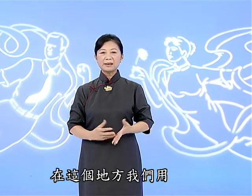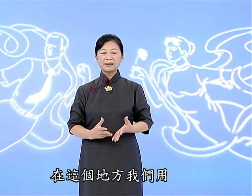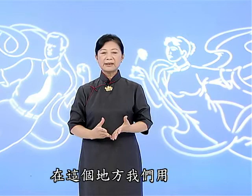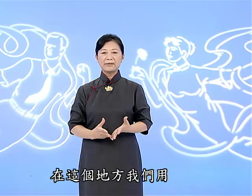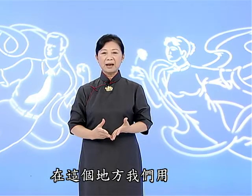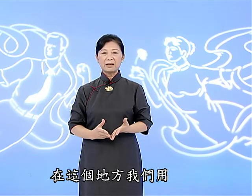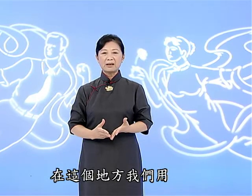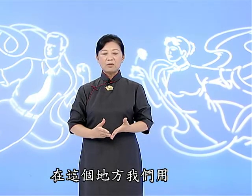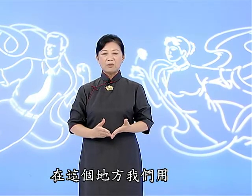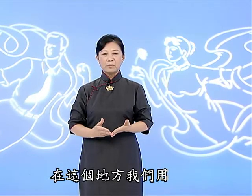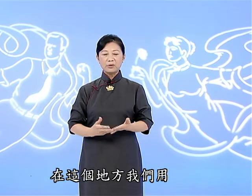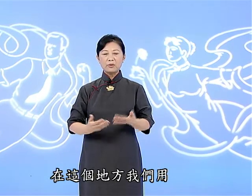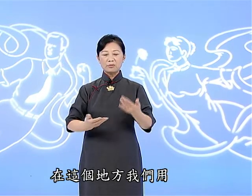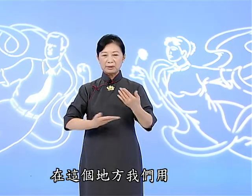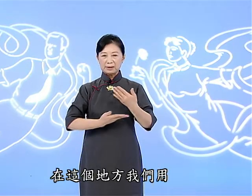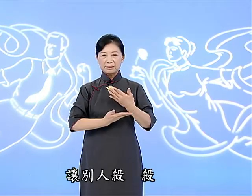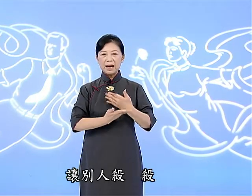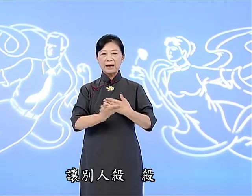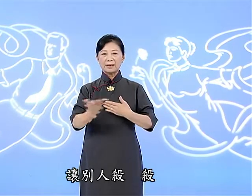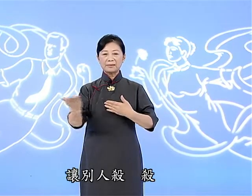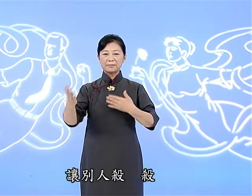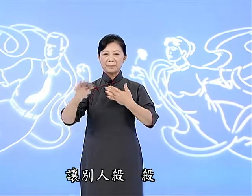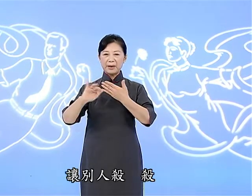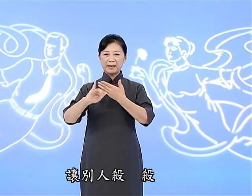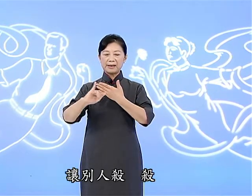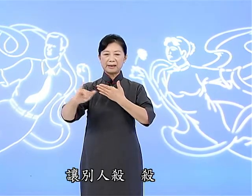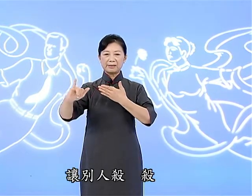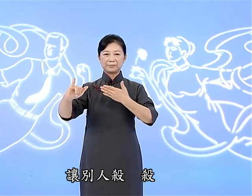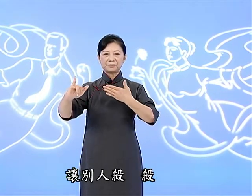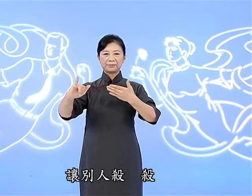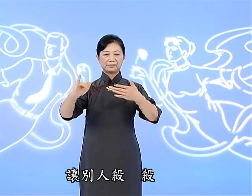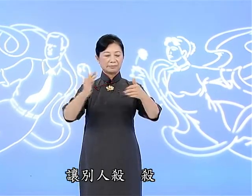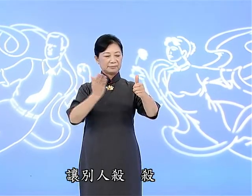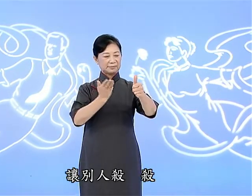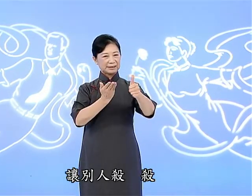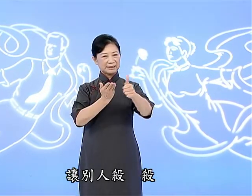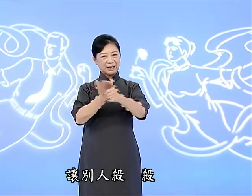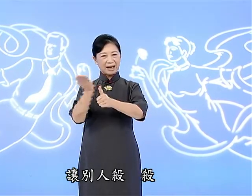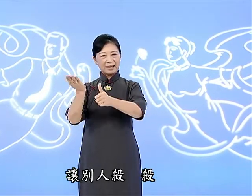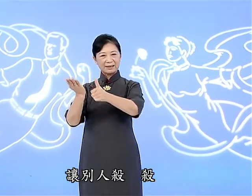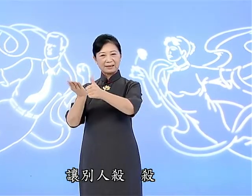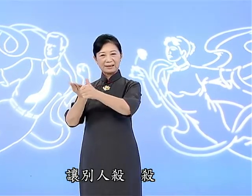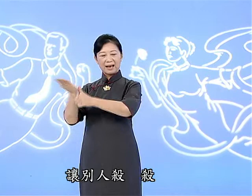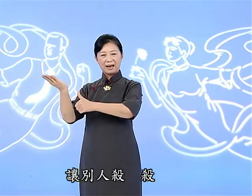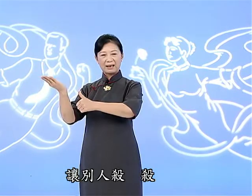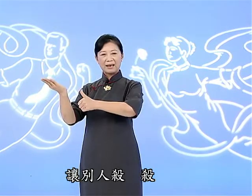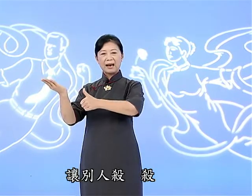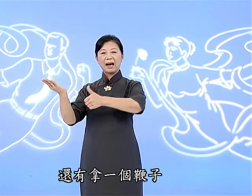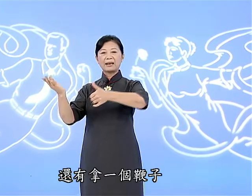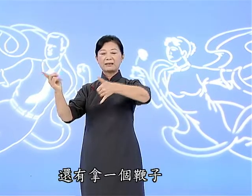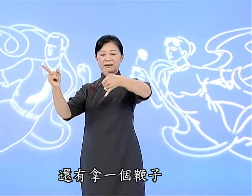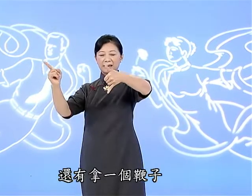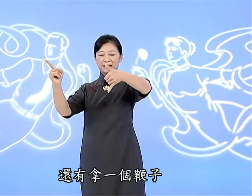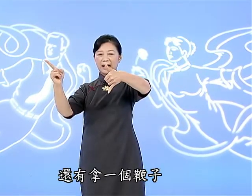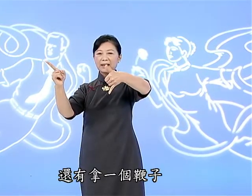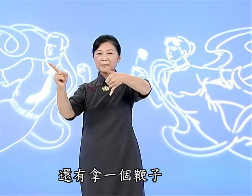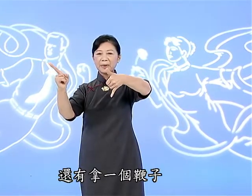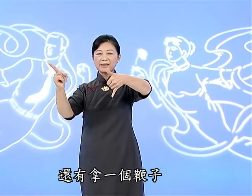地方，我们用让别人杀，还有拿一个鞭子